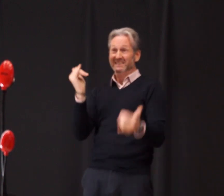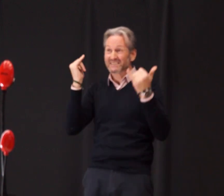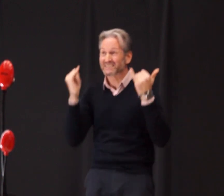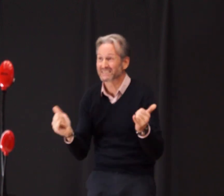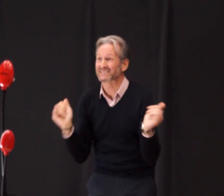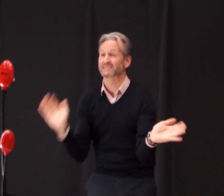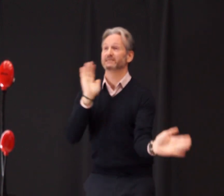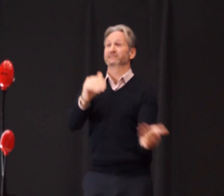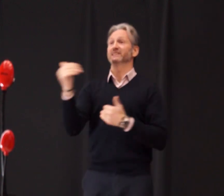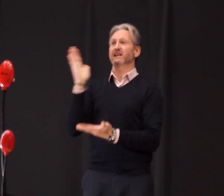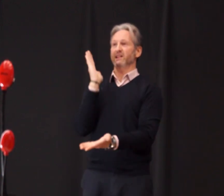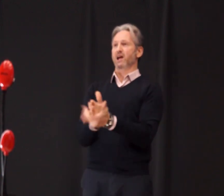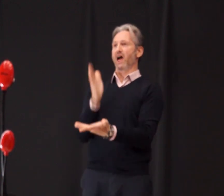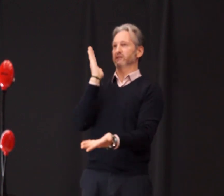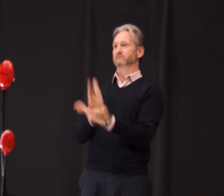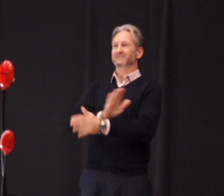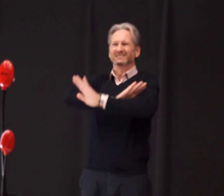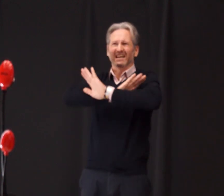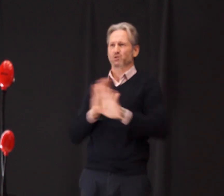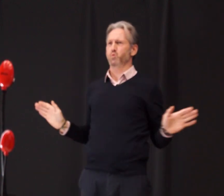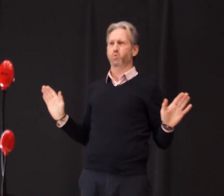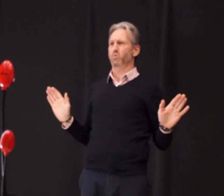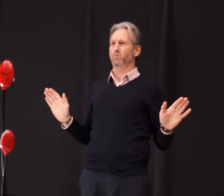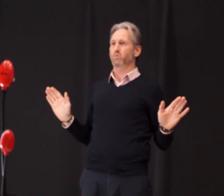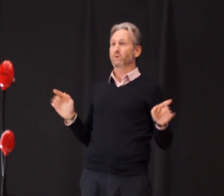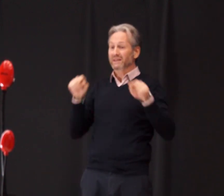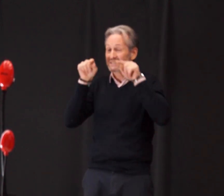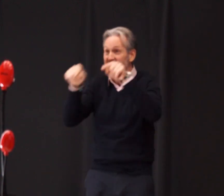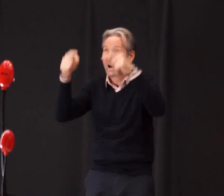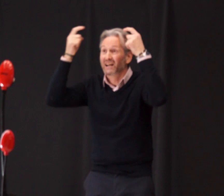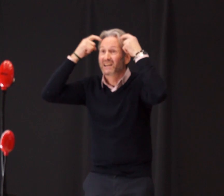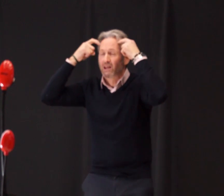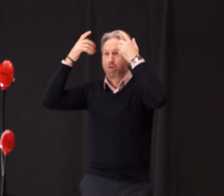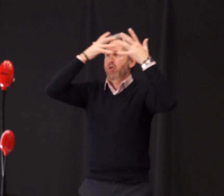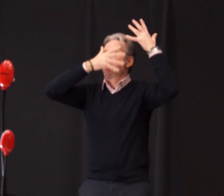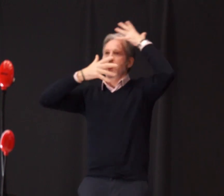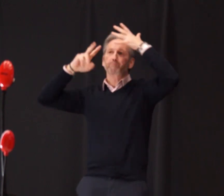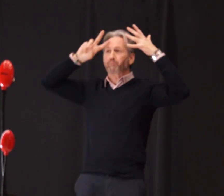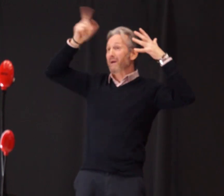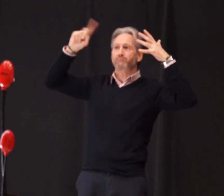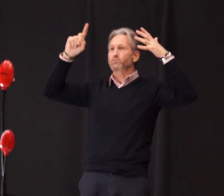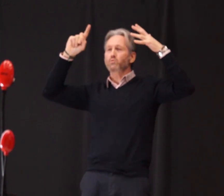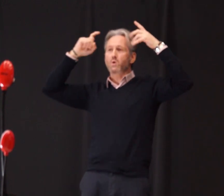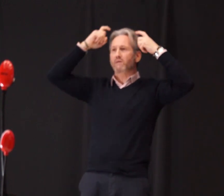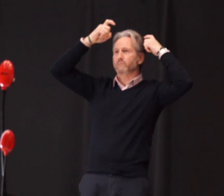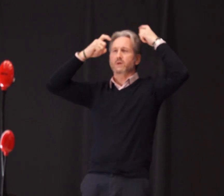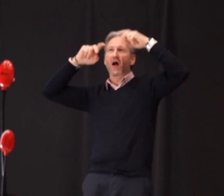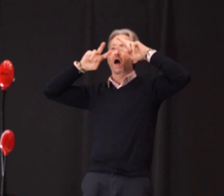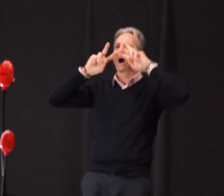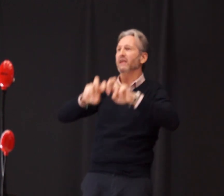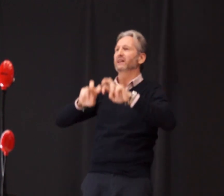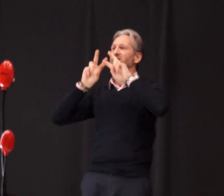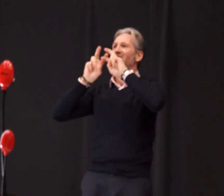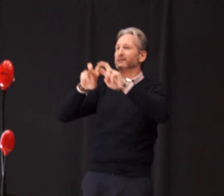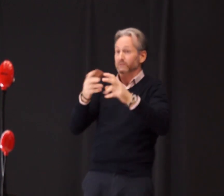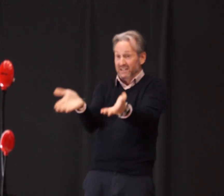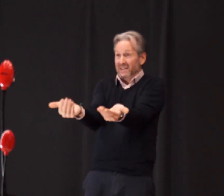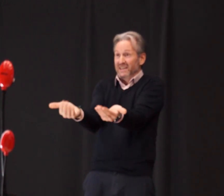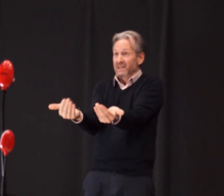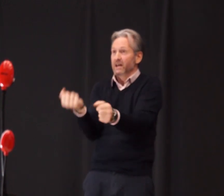c'est un code qui est propre à la langue enseignée. C'est pas quelque chose qu'on doit utiliser comme langue pratiquée dans les échanges. C'est